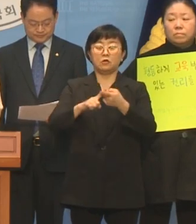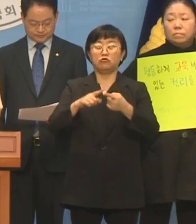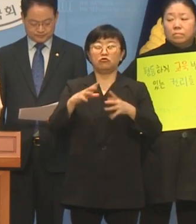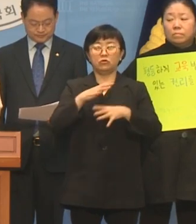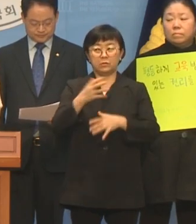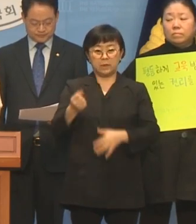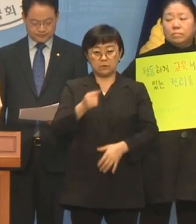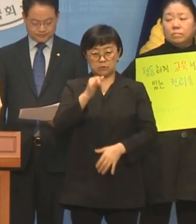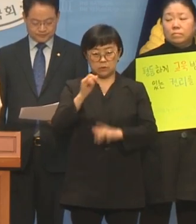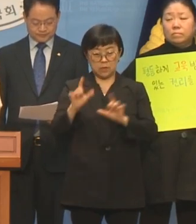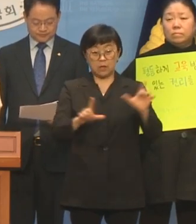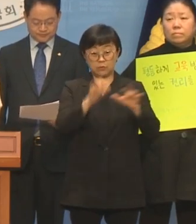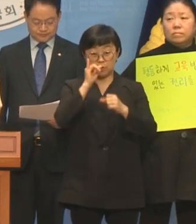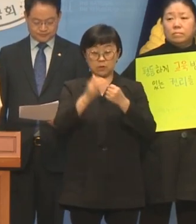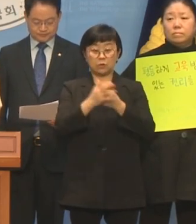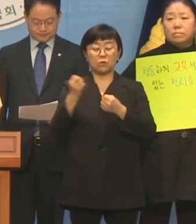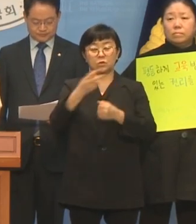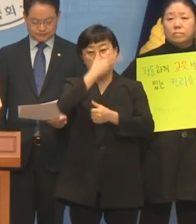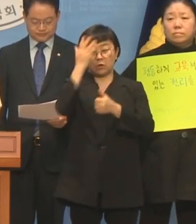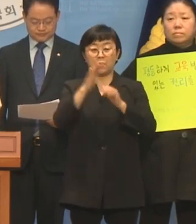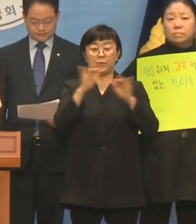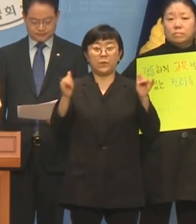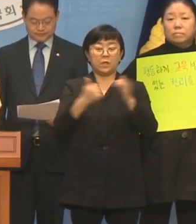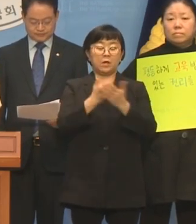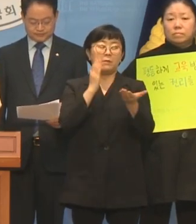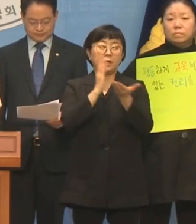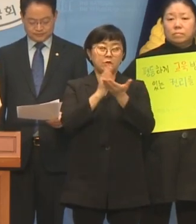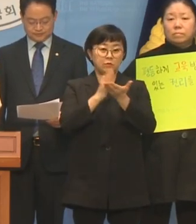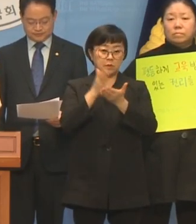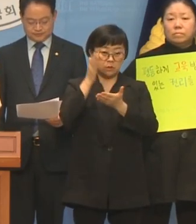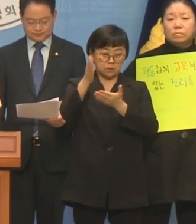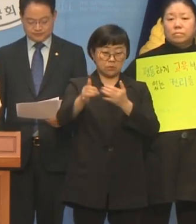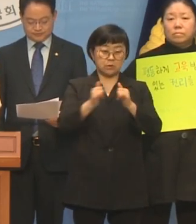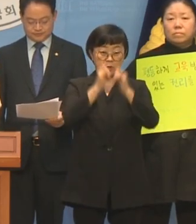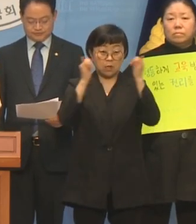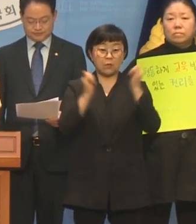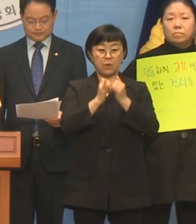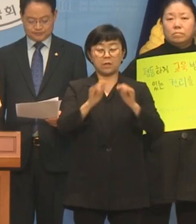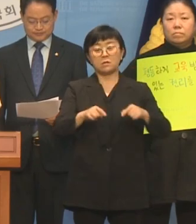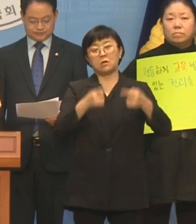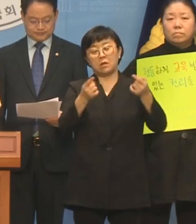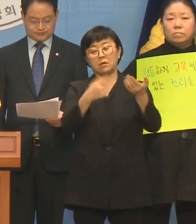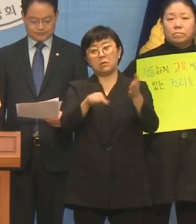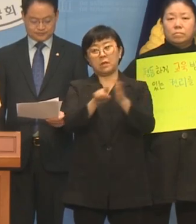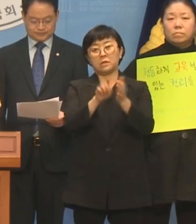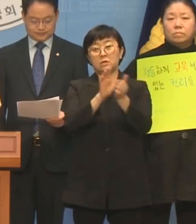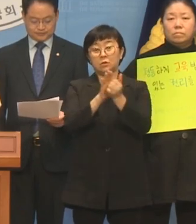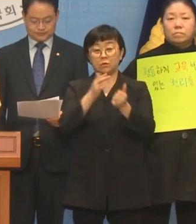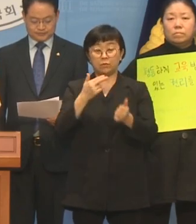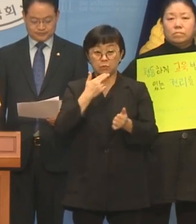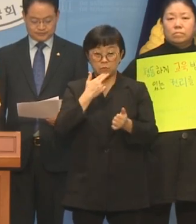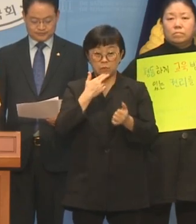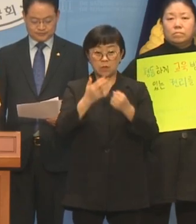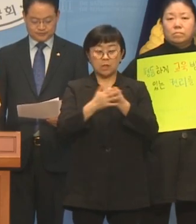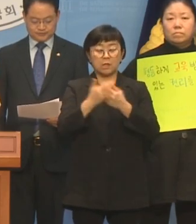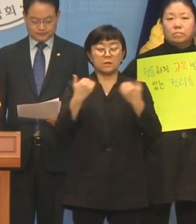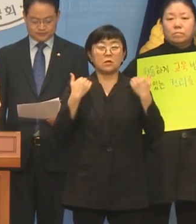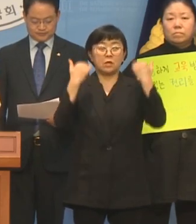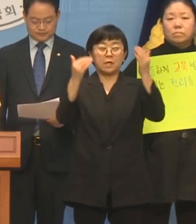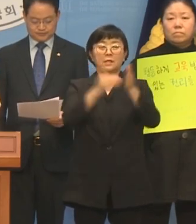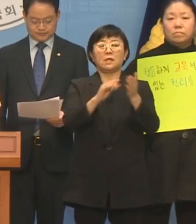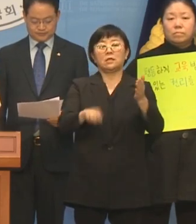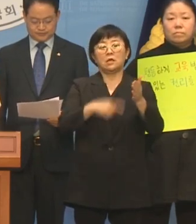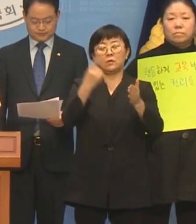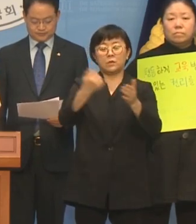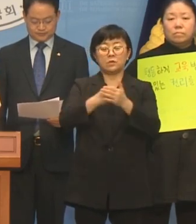있다. 또한 청년들은 맞춤형 진로와 사회 진입을 위한 지원을 받지 못하기에 성인이 되어도